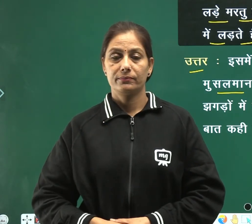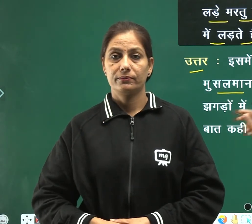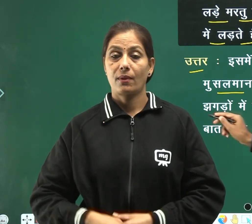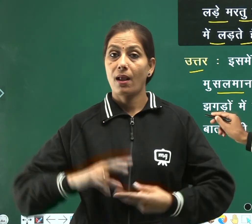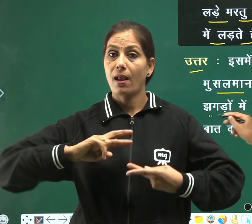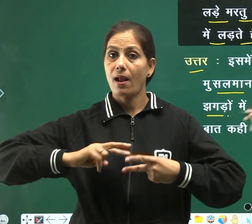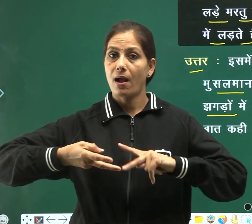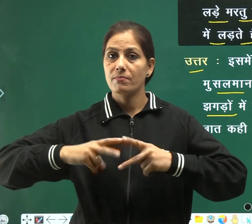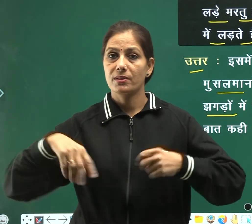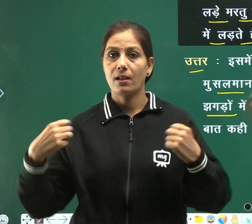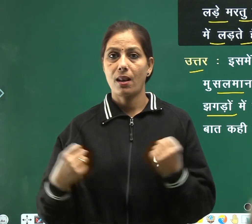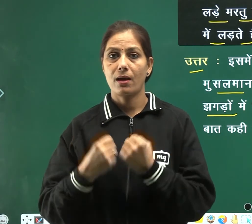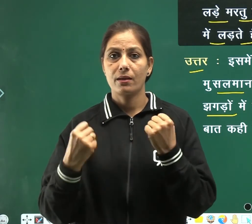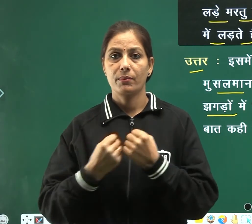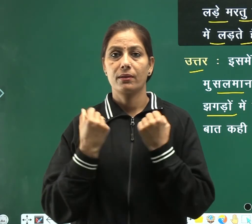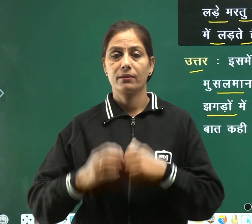आपसी झगड़ों में